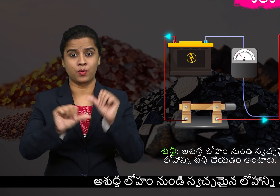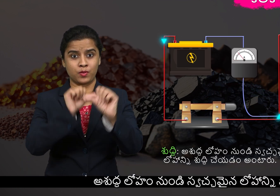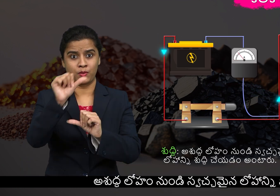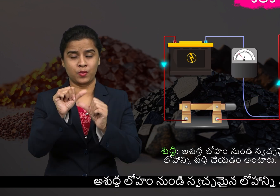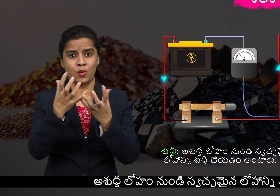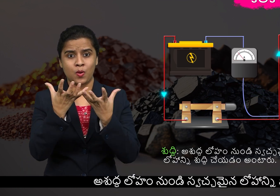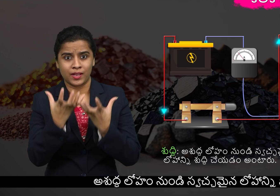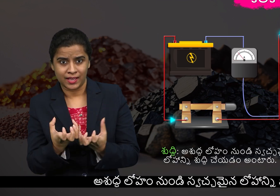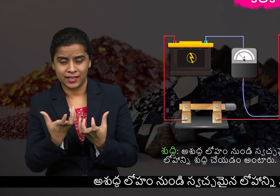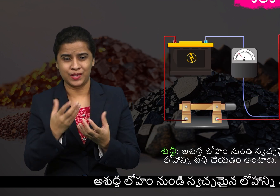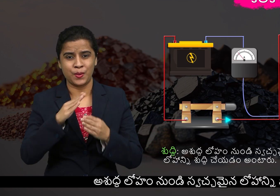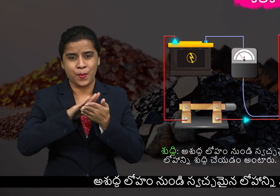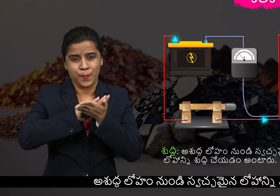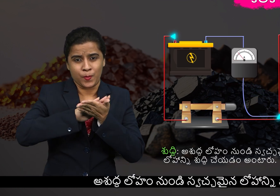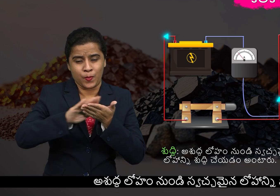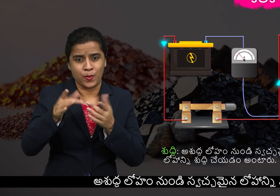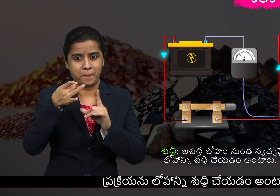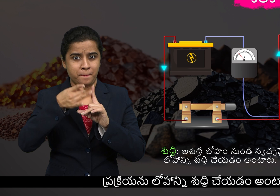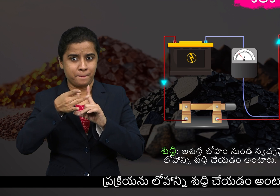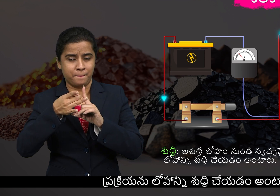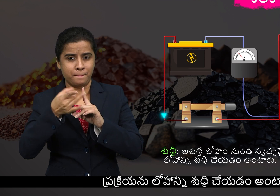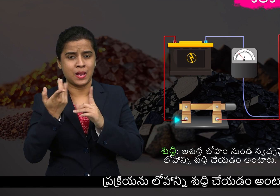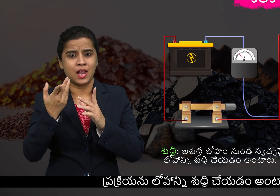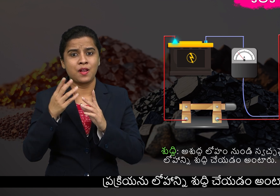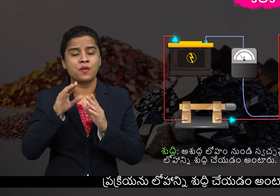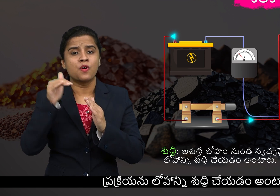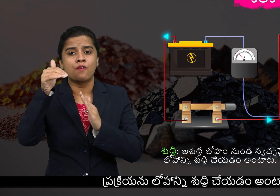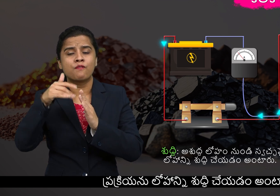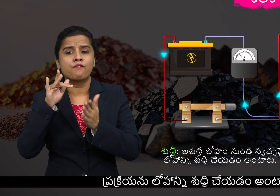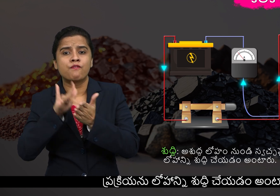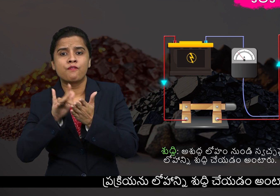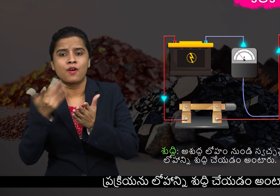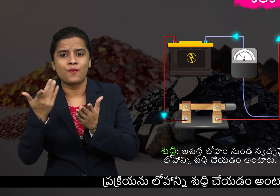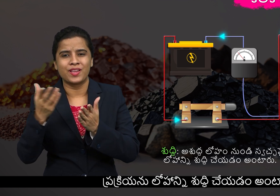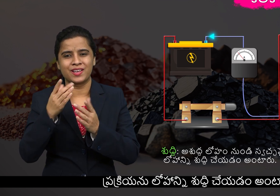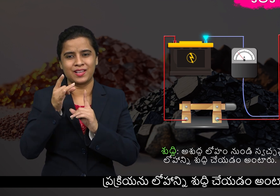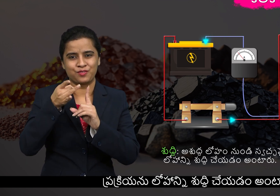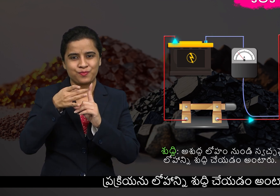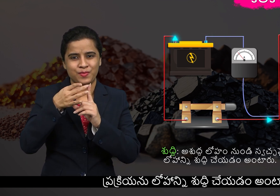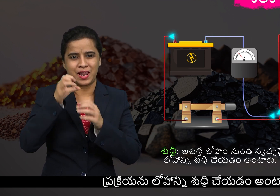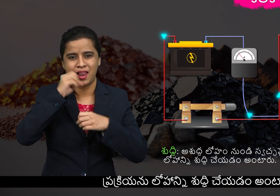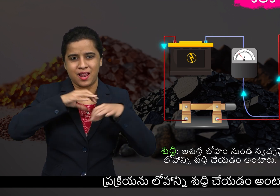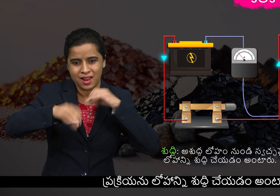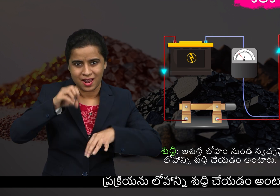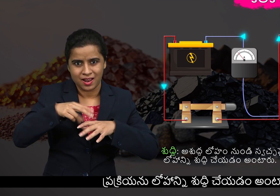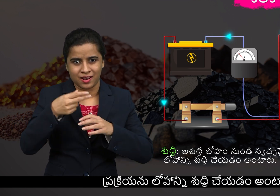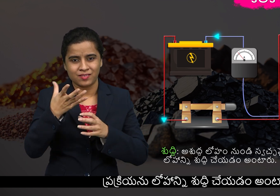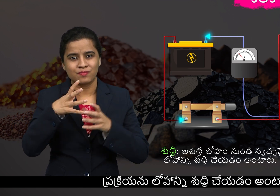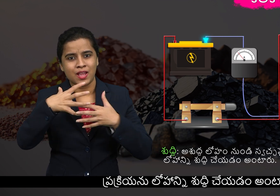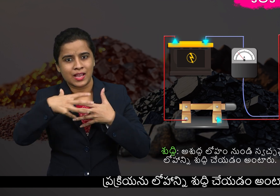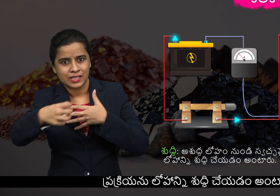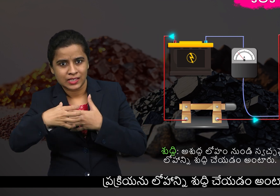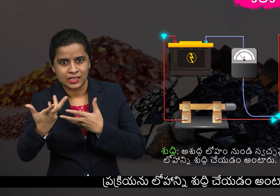అశుద్ధ లోహం నుండి స్వచ్ఛమైన లోహాన్ని పొందే ప్రక్రియను లోహాన్ని శుద్ధి చేయడం అంటారు.